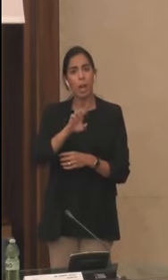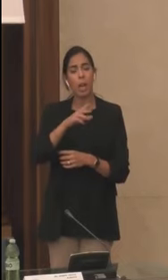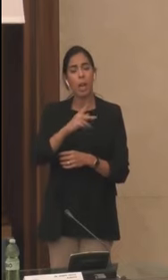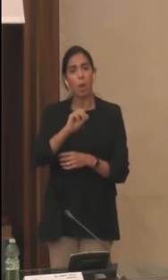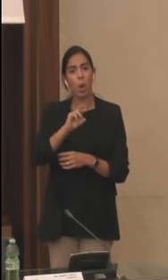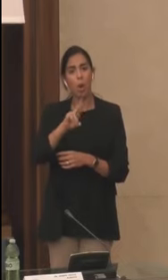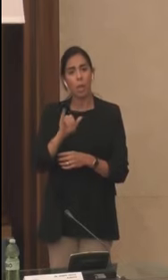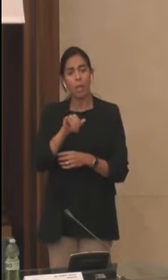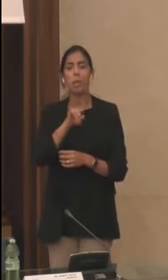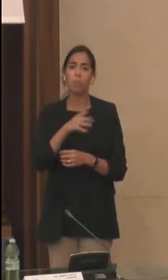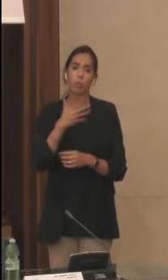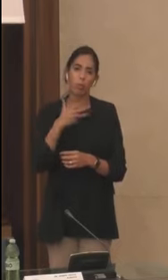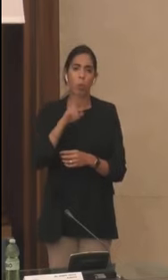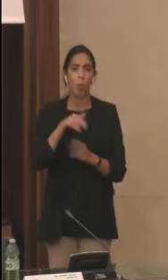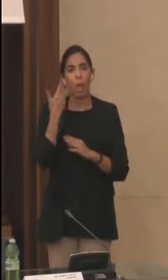trataron COVID en Estados Unidos,